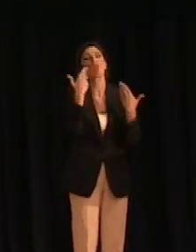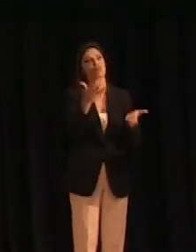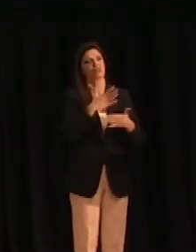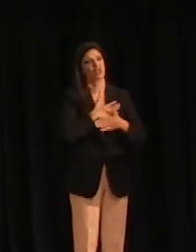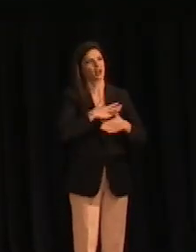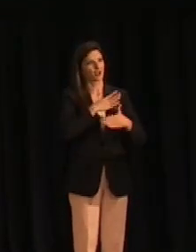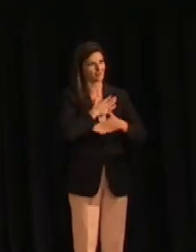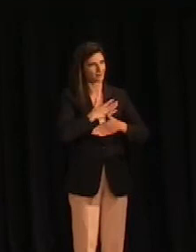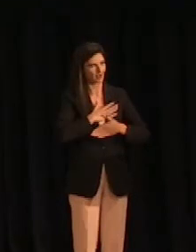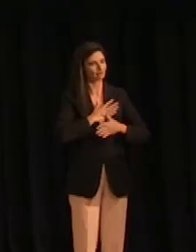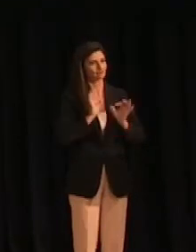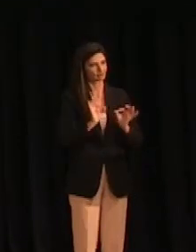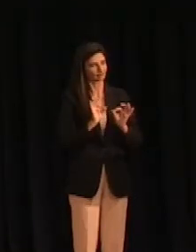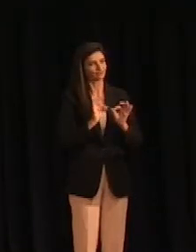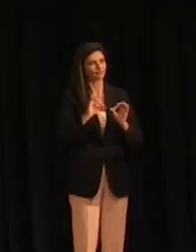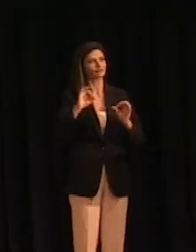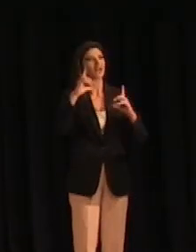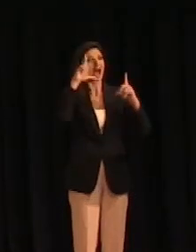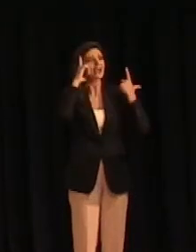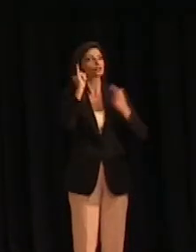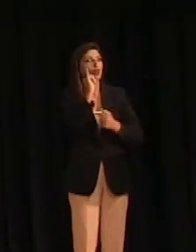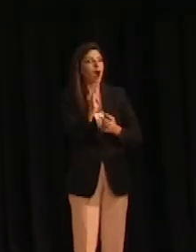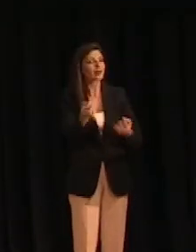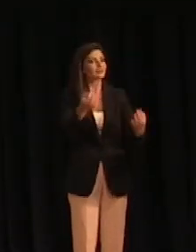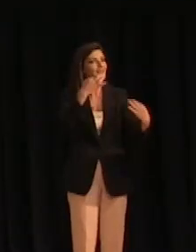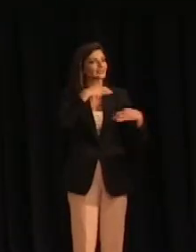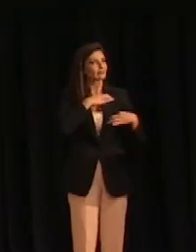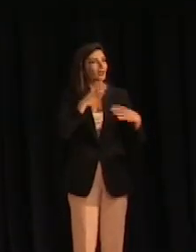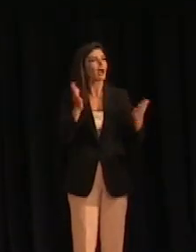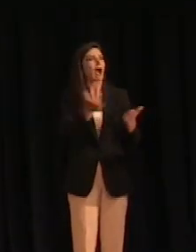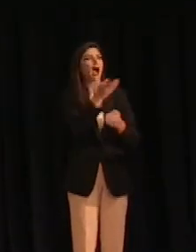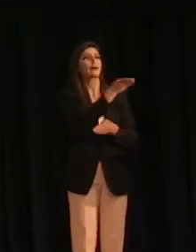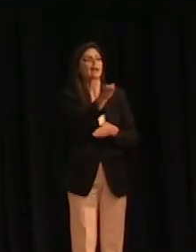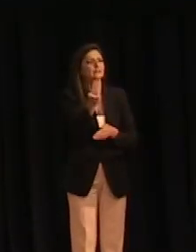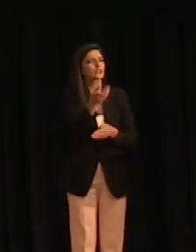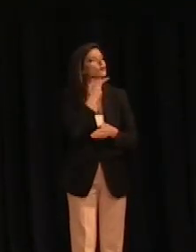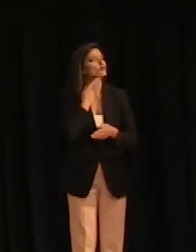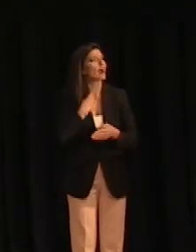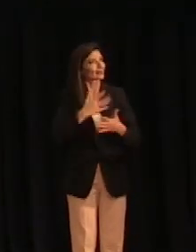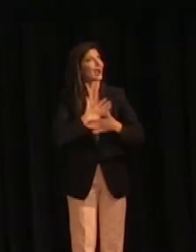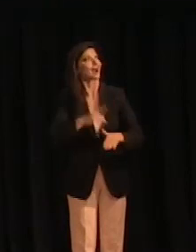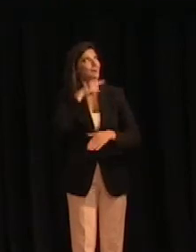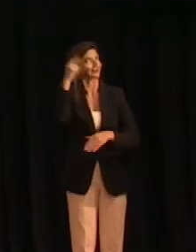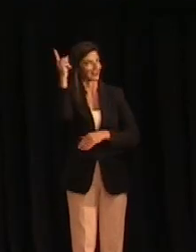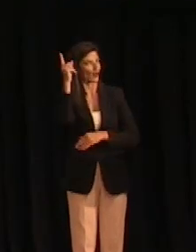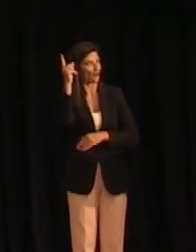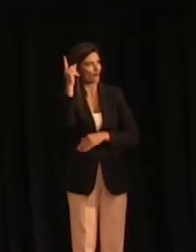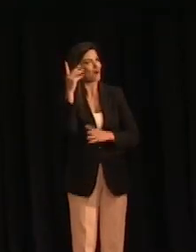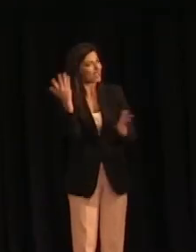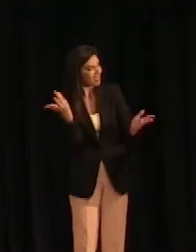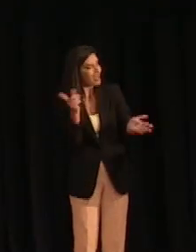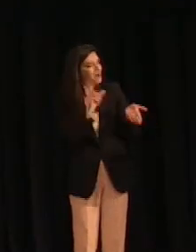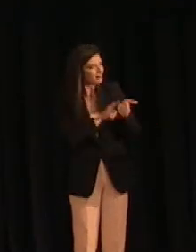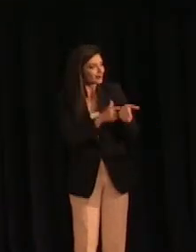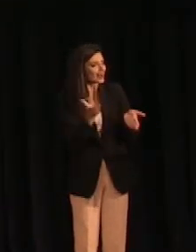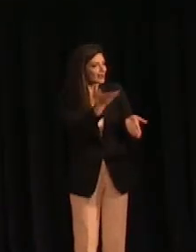αυτού, ή να ο αγαπών των θεών αγαπά και των αδελφών αυτού. Η μετάφραση είναι,